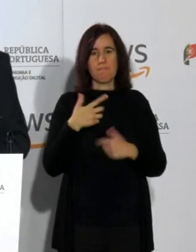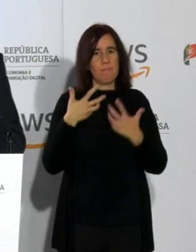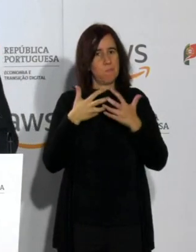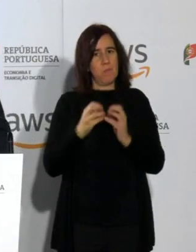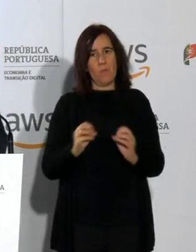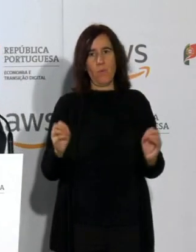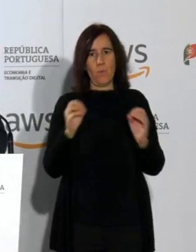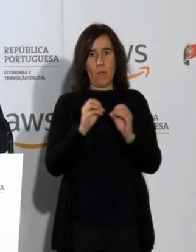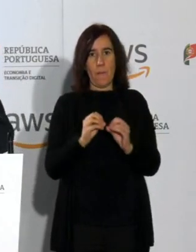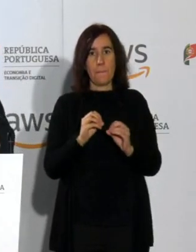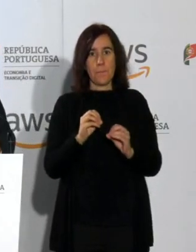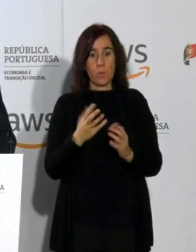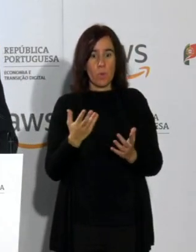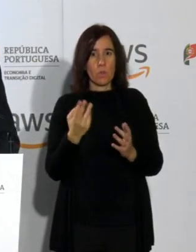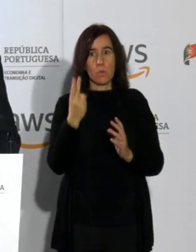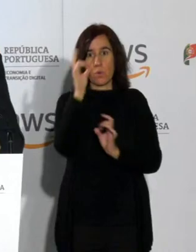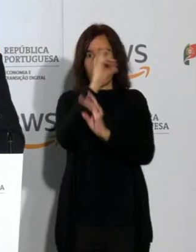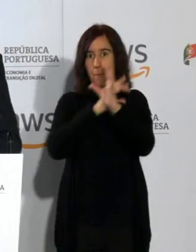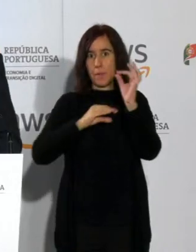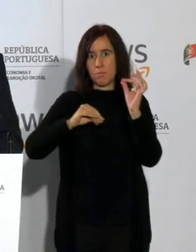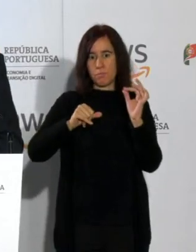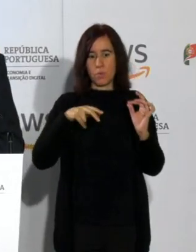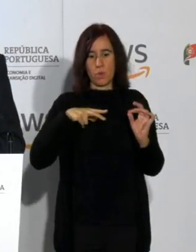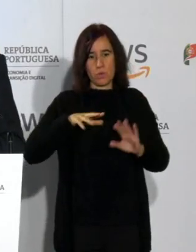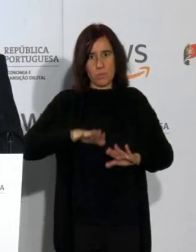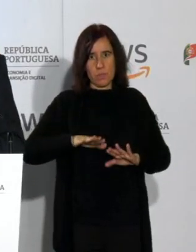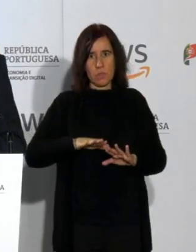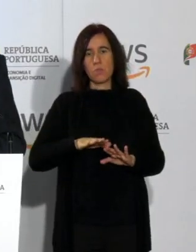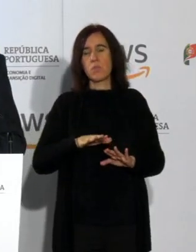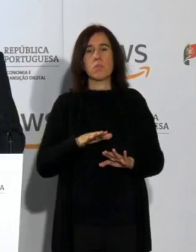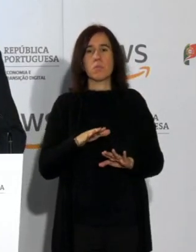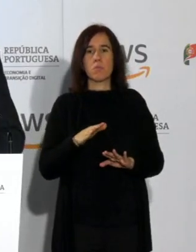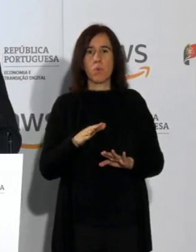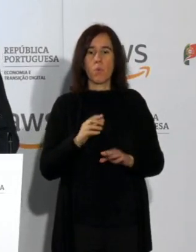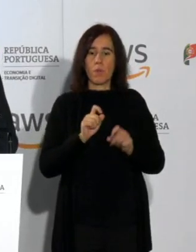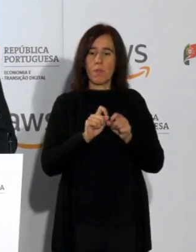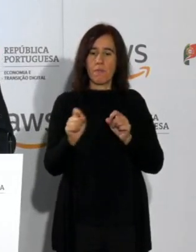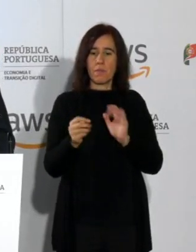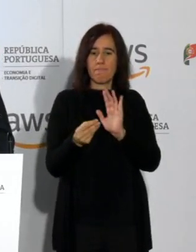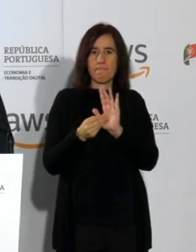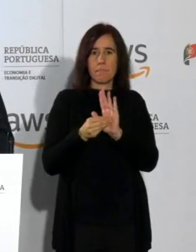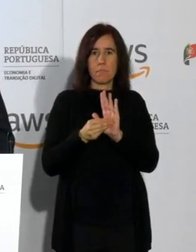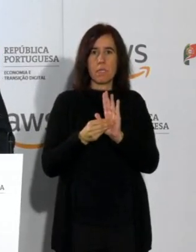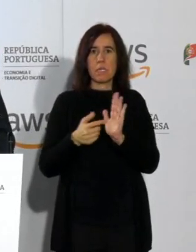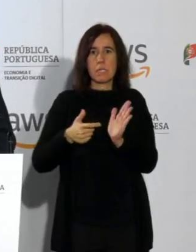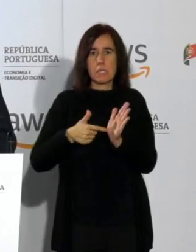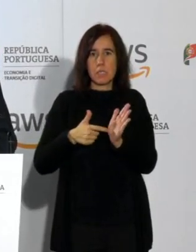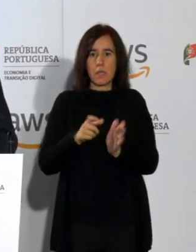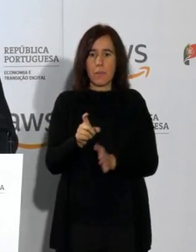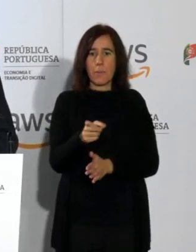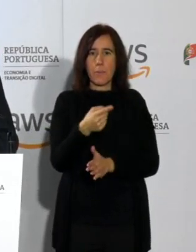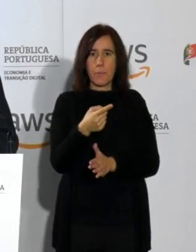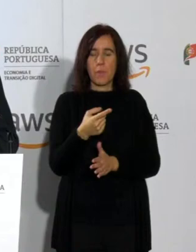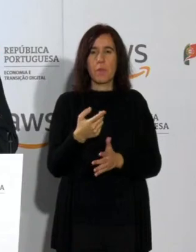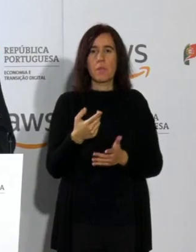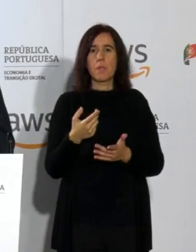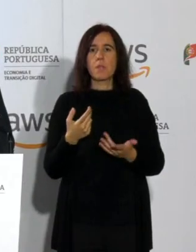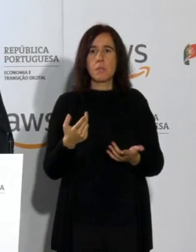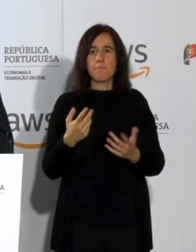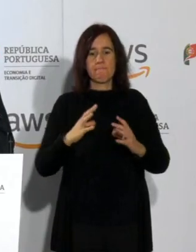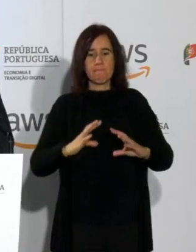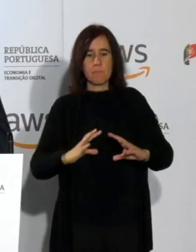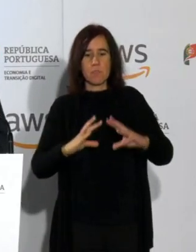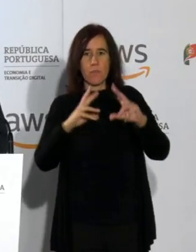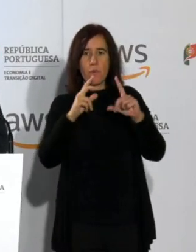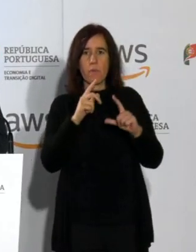que quando na União Europeia e no nosso país definimos a necessidade de